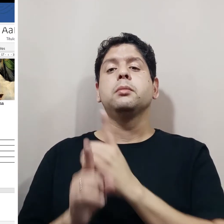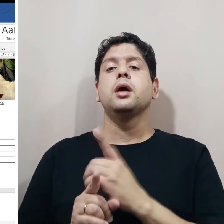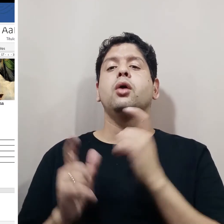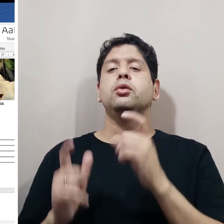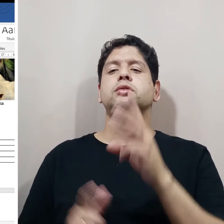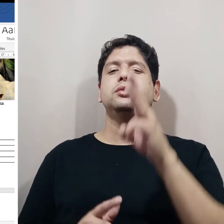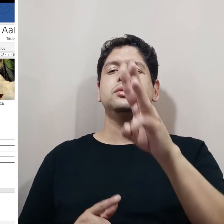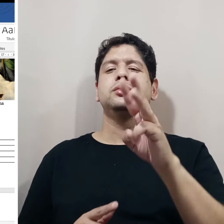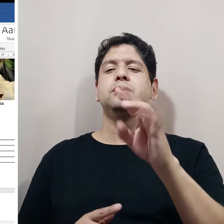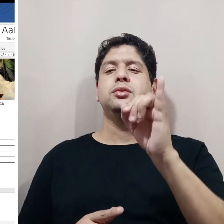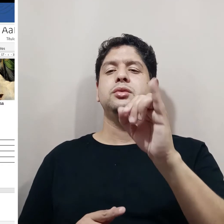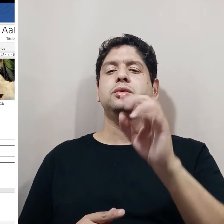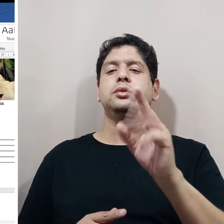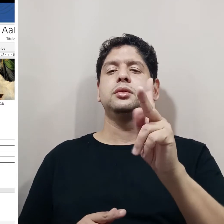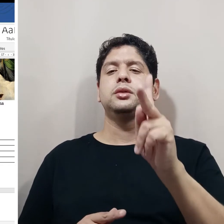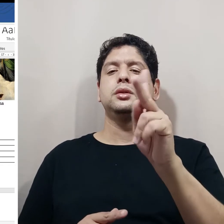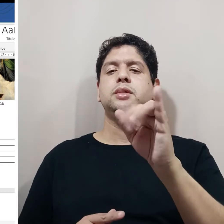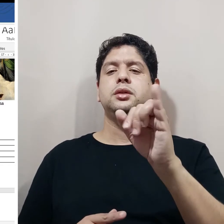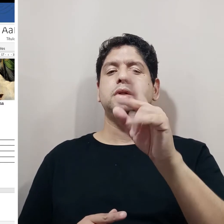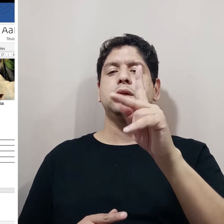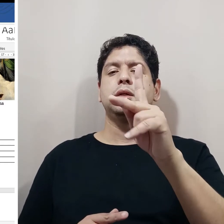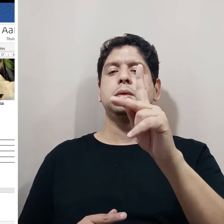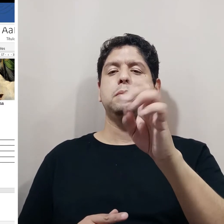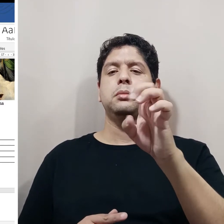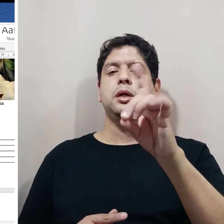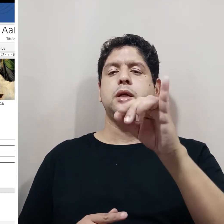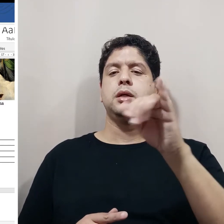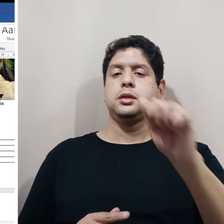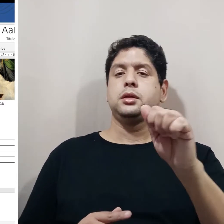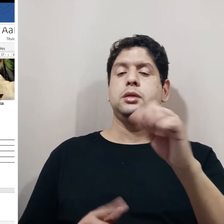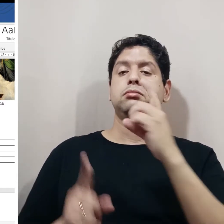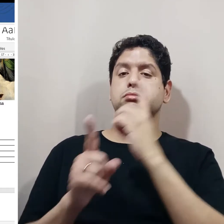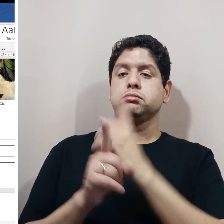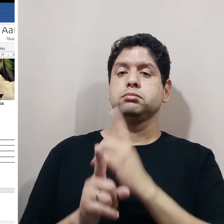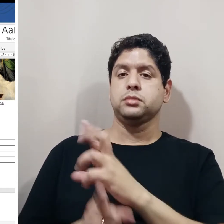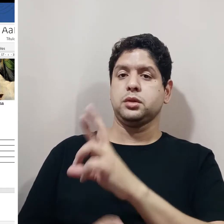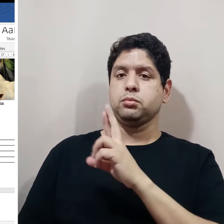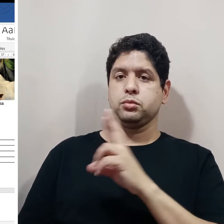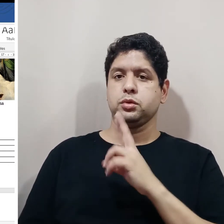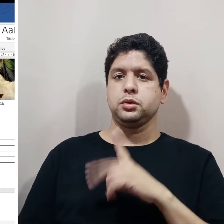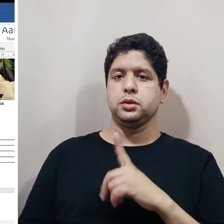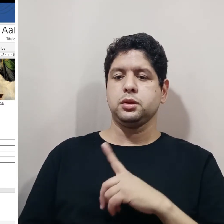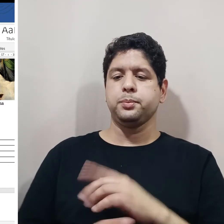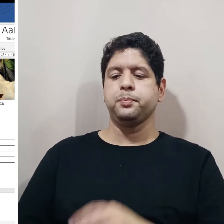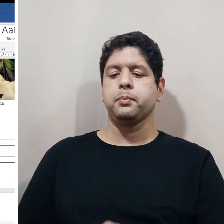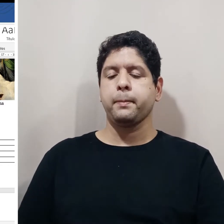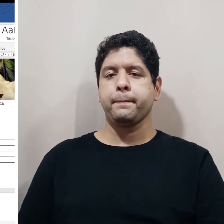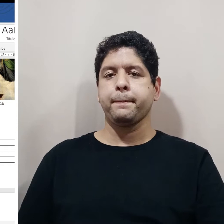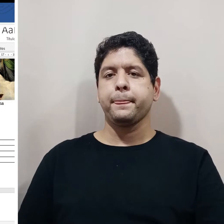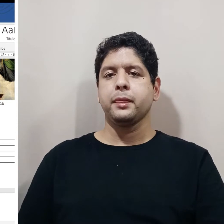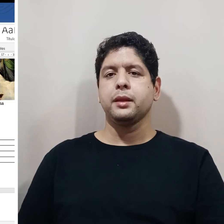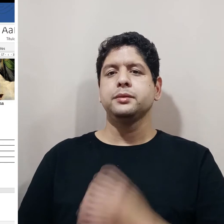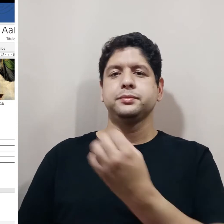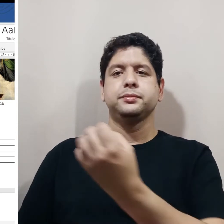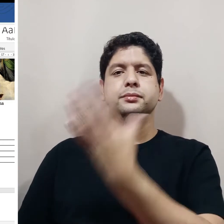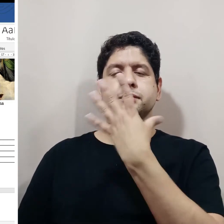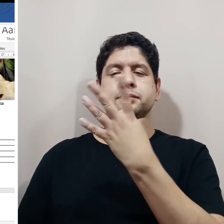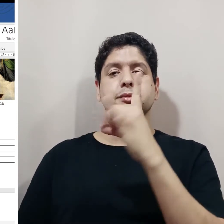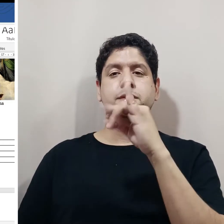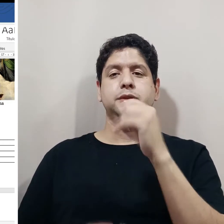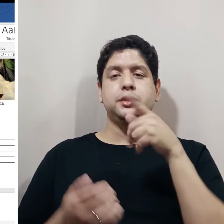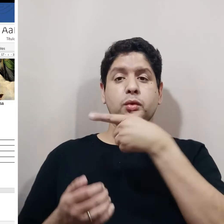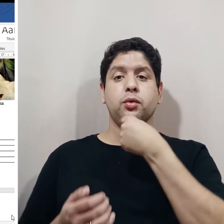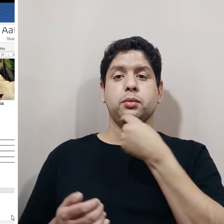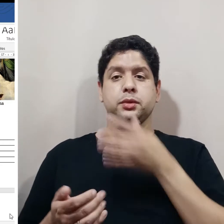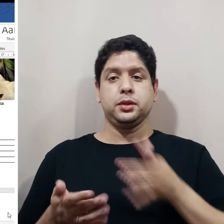Vinci, né, o artista que você quiser. Muito provavelmente vai aparecer a Wikipédia, que costuma aparecer,